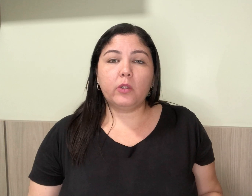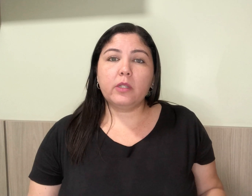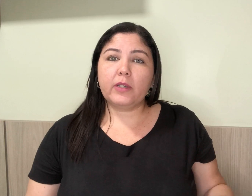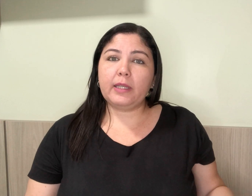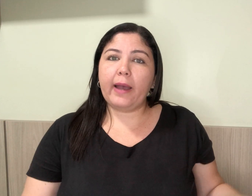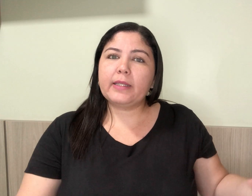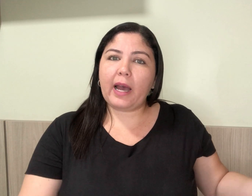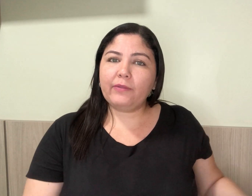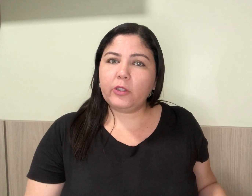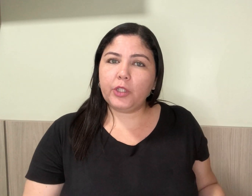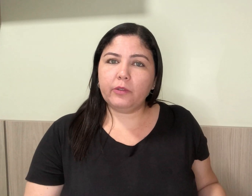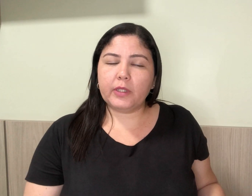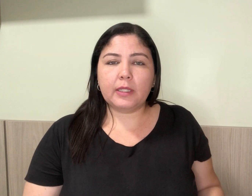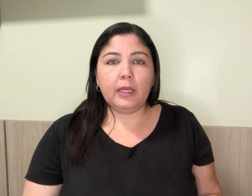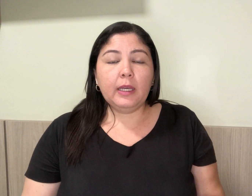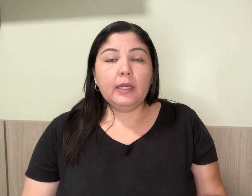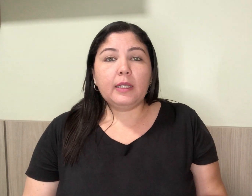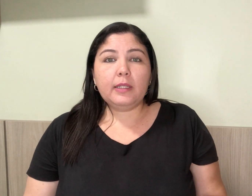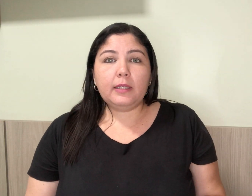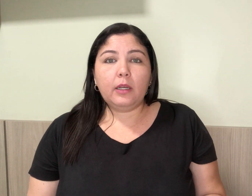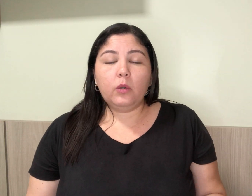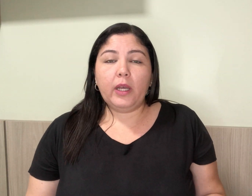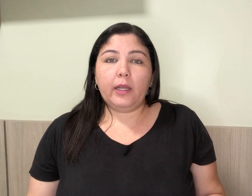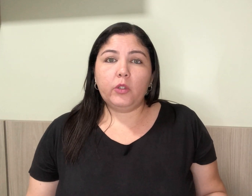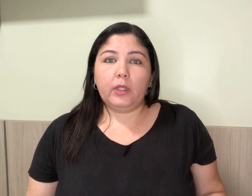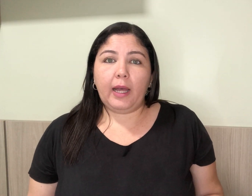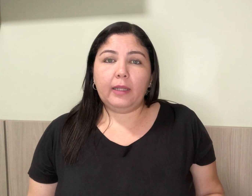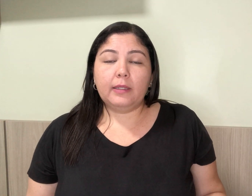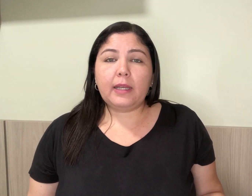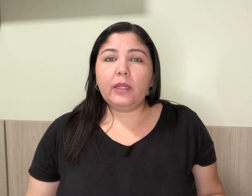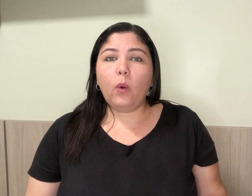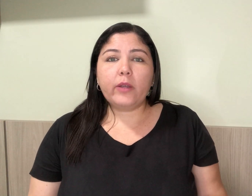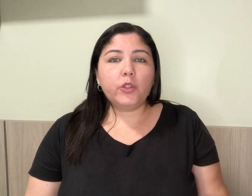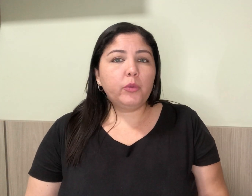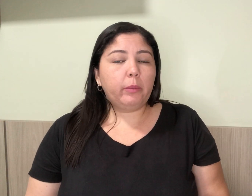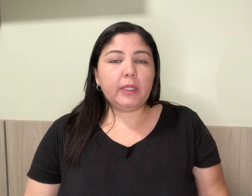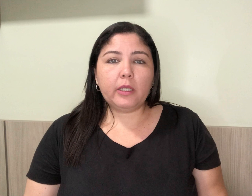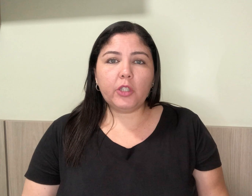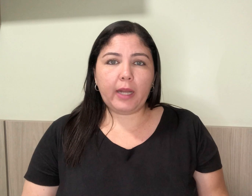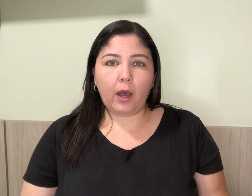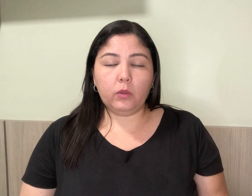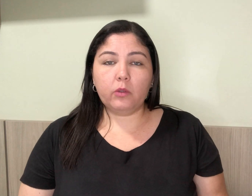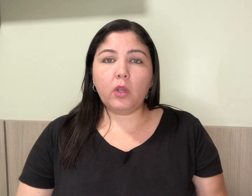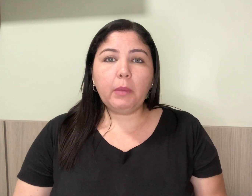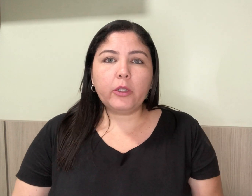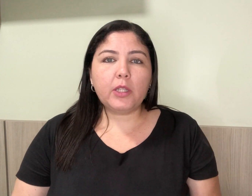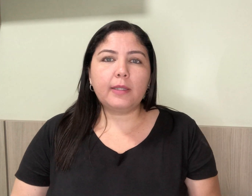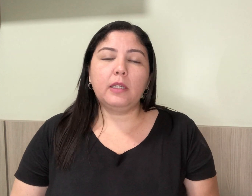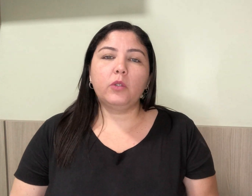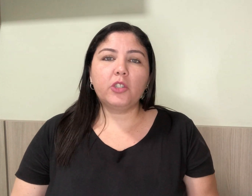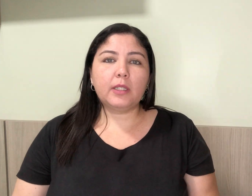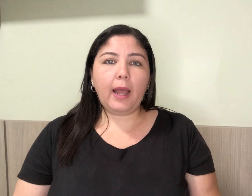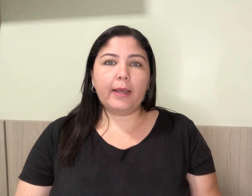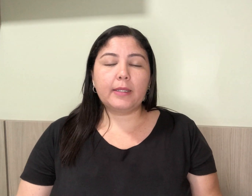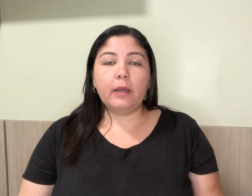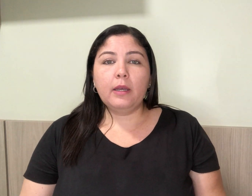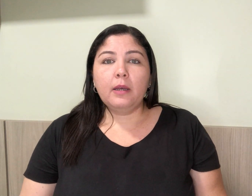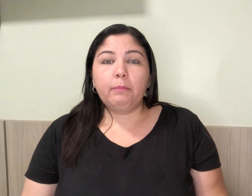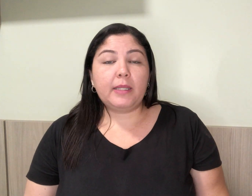expressões faciais afetivas, que estão relacionadas à linguagem de uma maneira geral, não somente das línguas de sinais. Mas